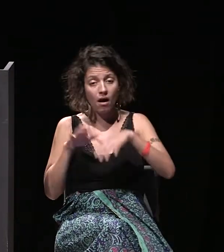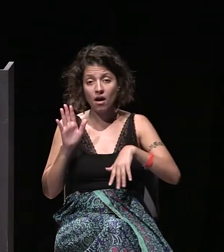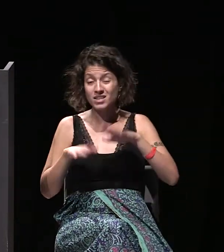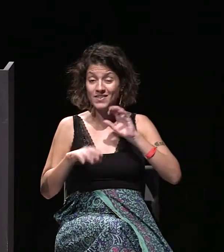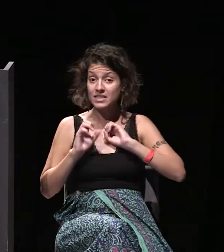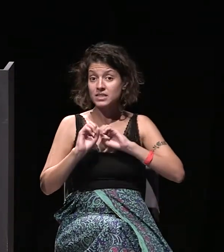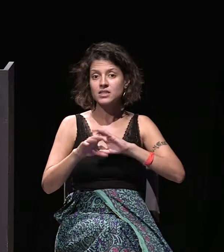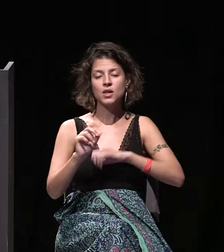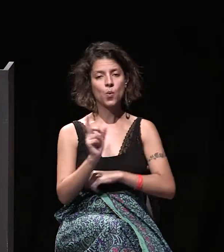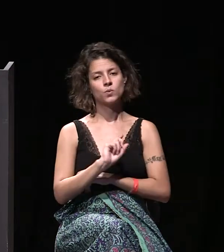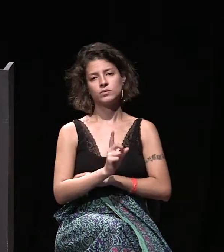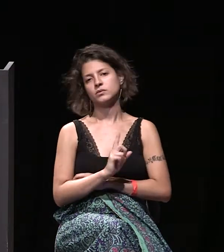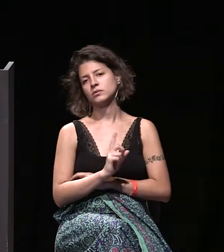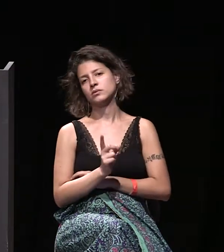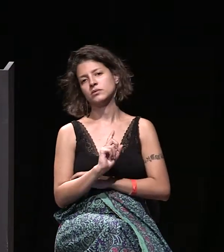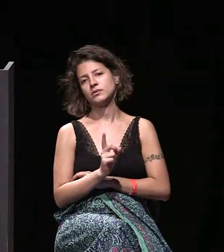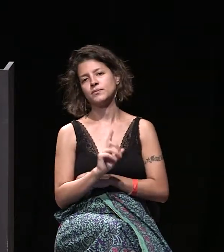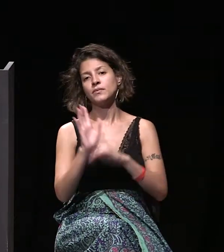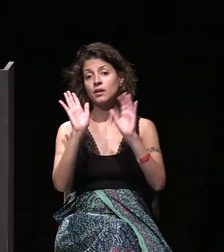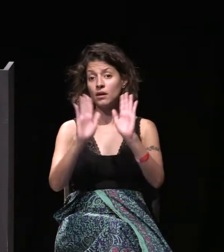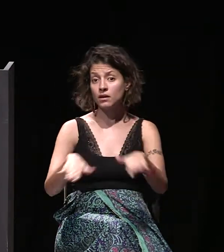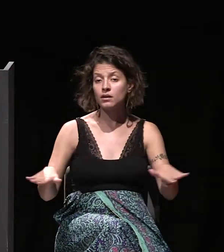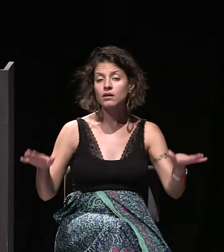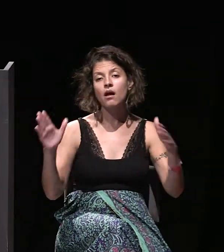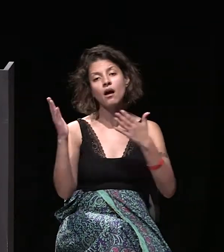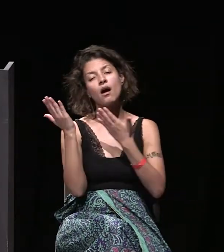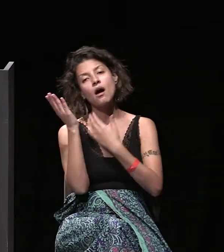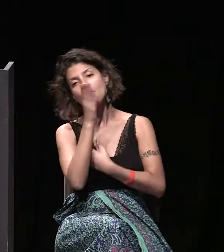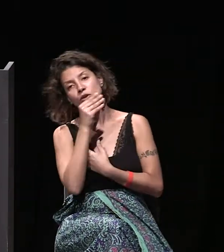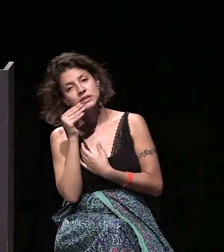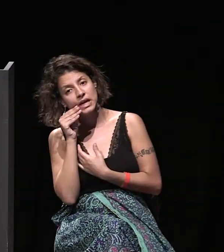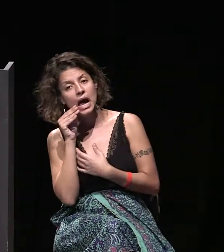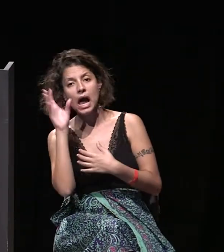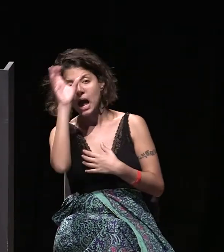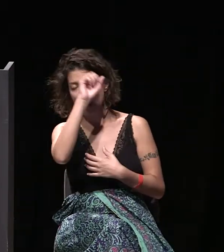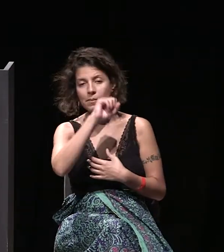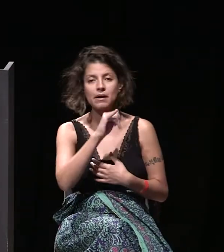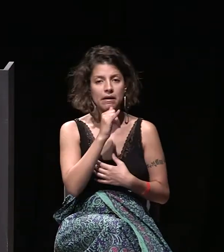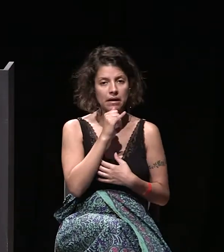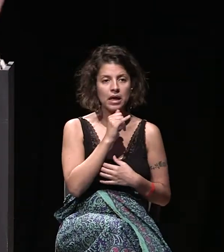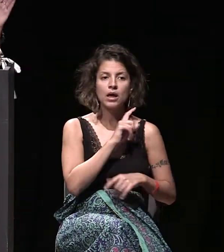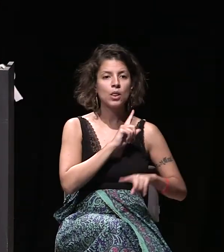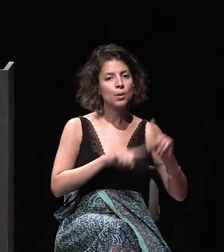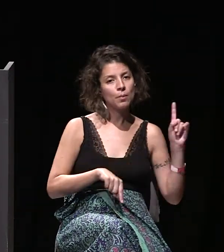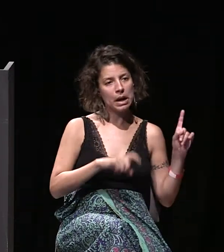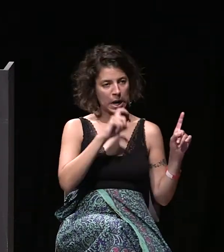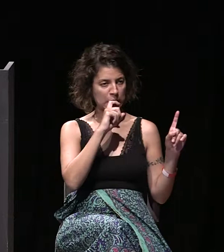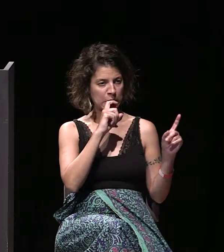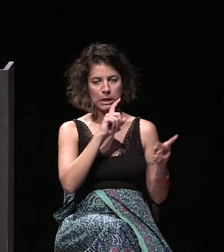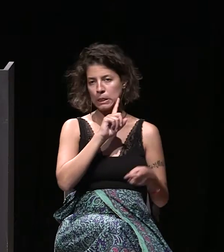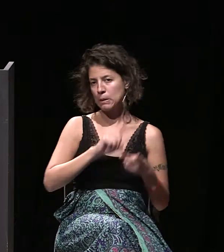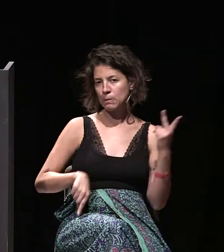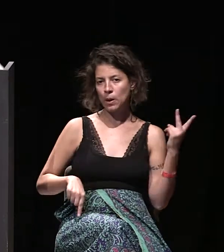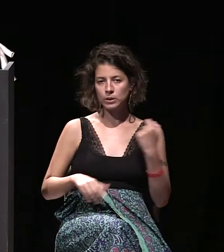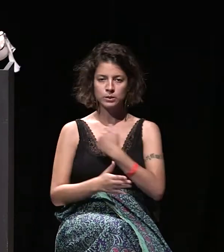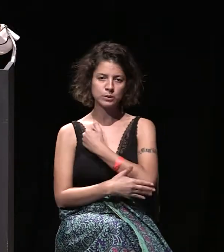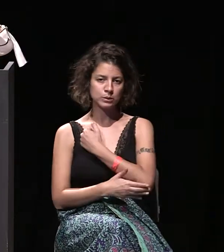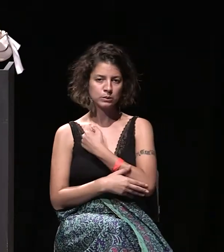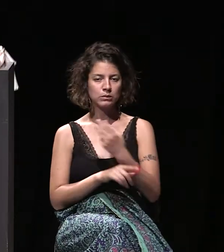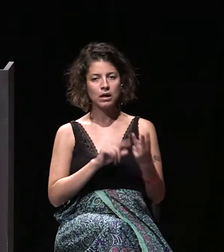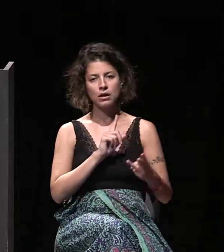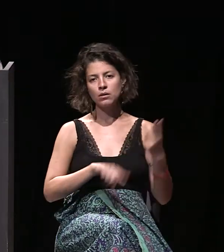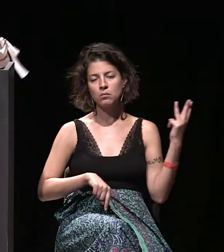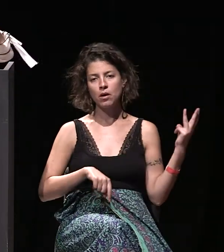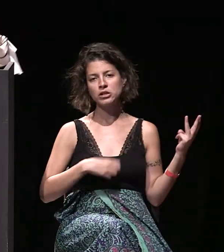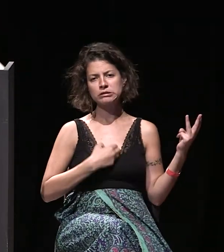ensinam. As crianças e adolescentes aprendem. Você não pode ter inveja, você não pode ter ciúme, você não pode ter raiva. Como que eu desligo